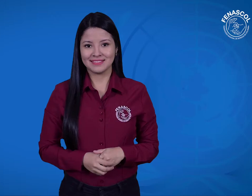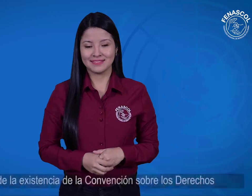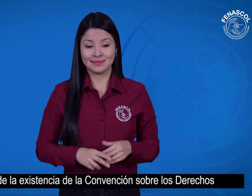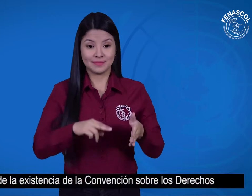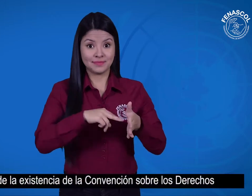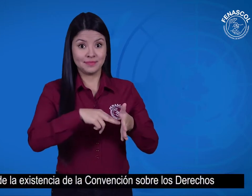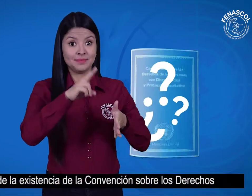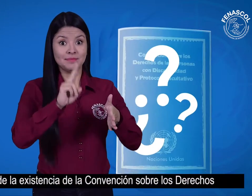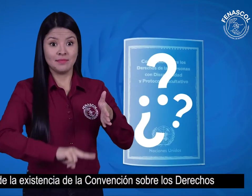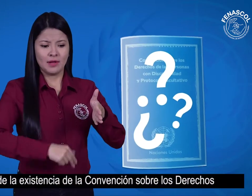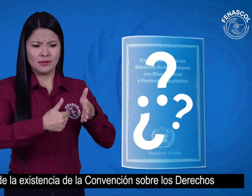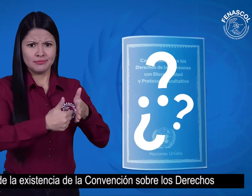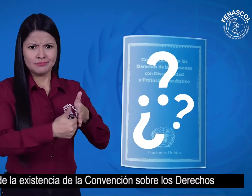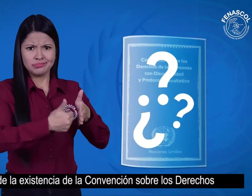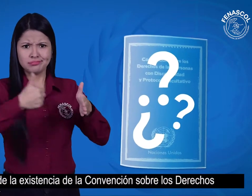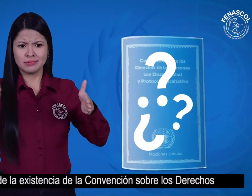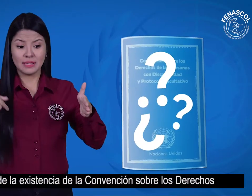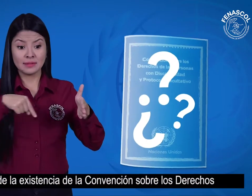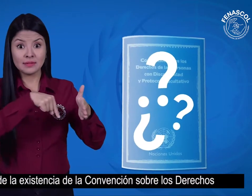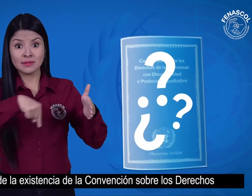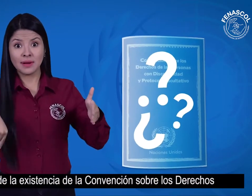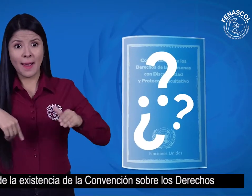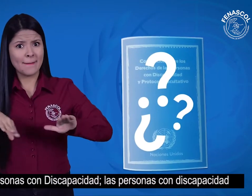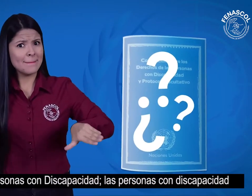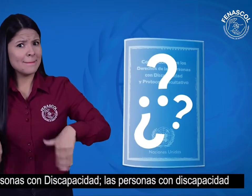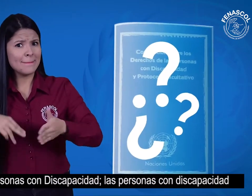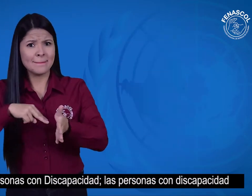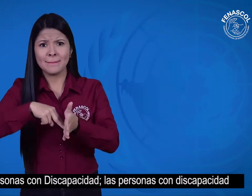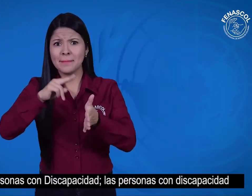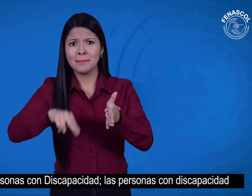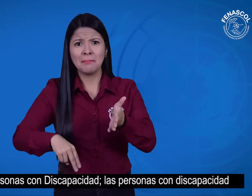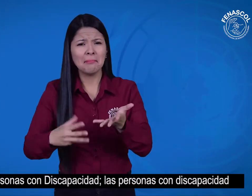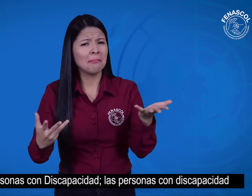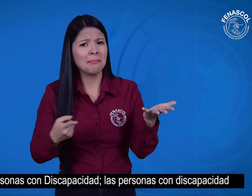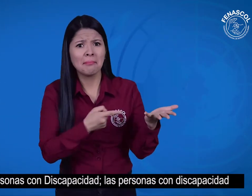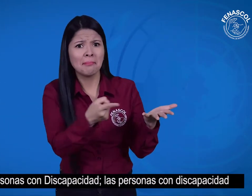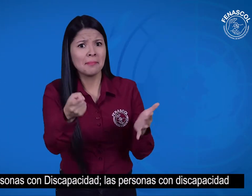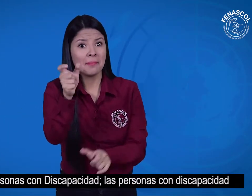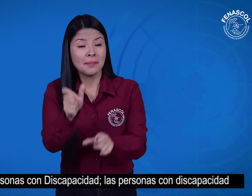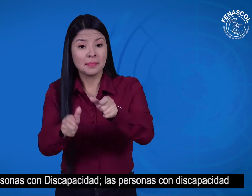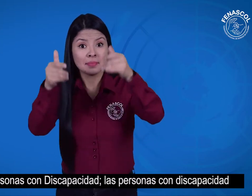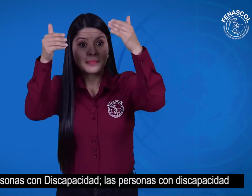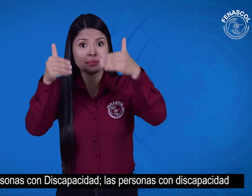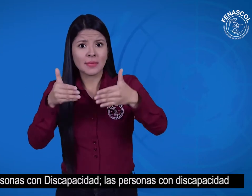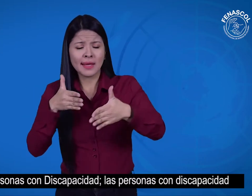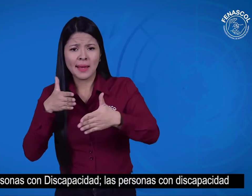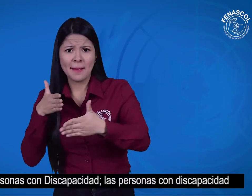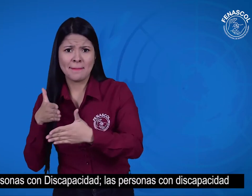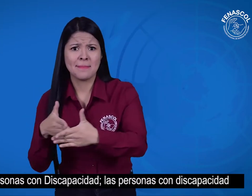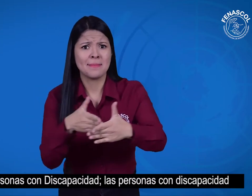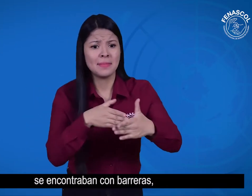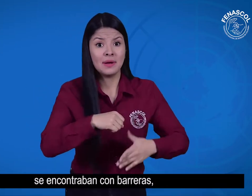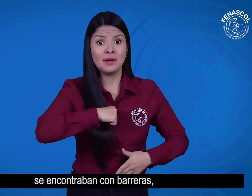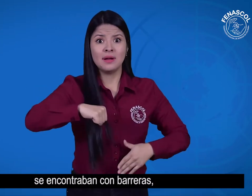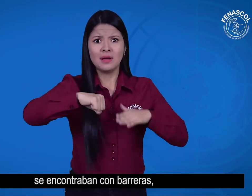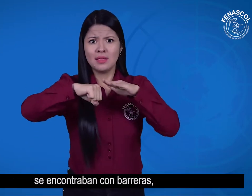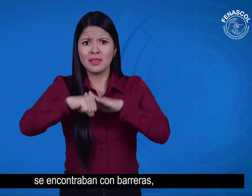Antes de la existencia de la Convención sobre los Derechos de las Personas con Discapacidad, las personas con discapacidad se encontraban con